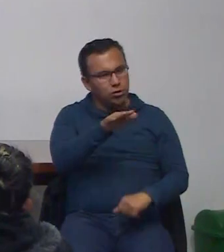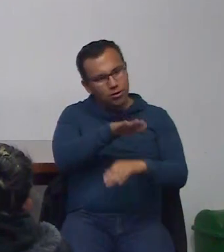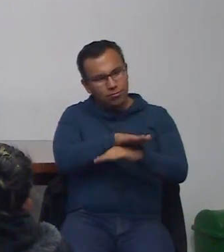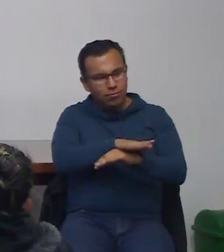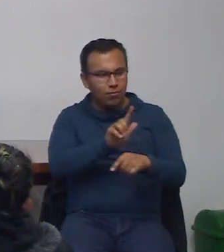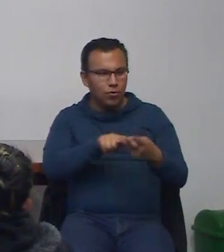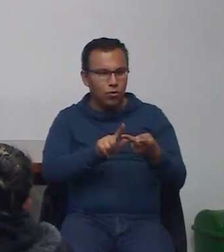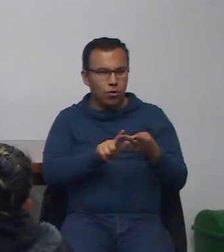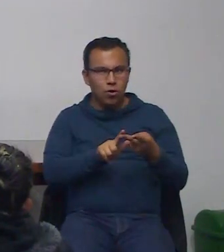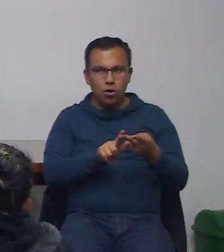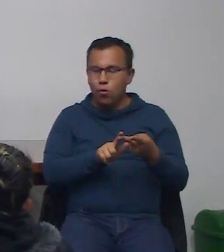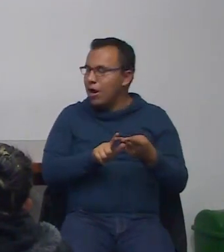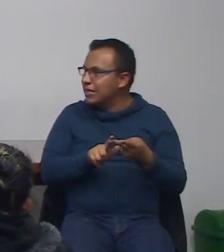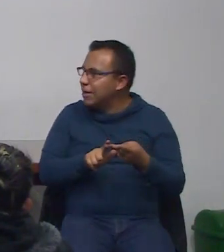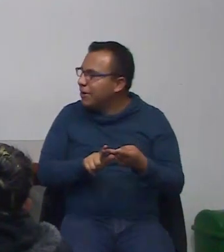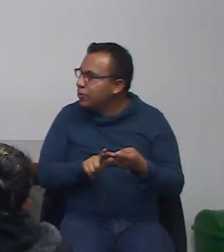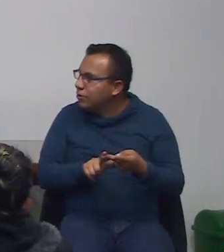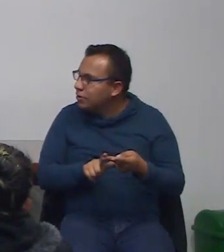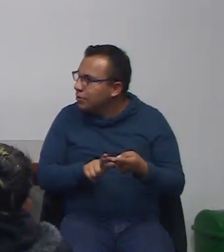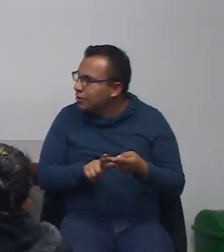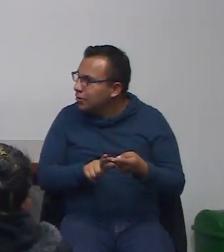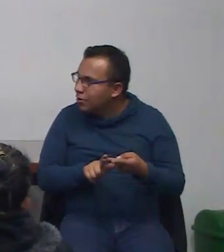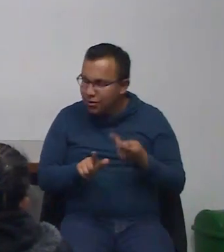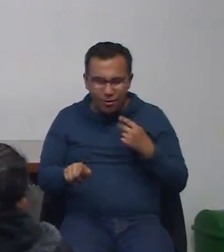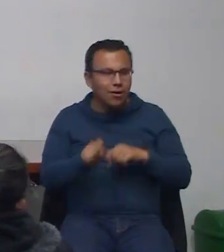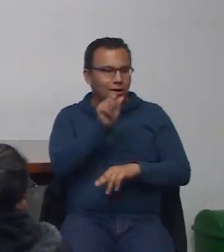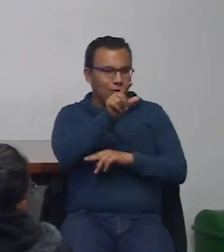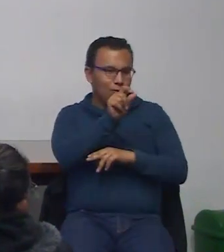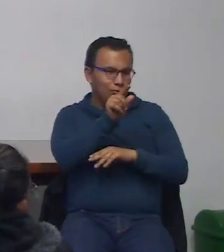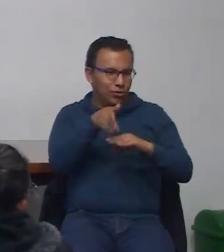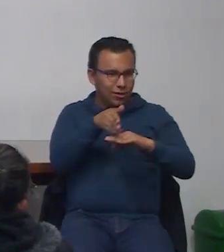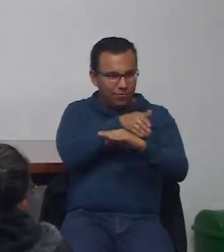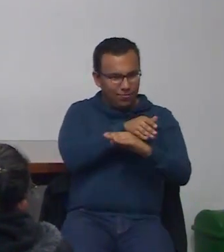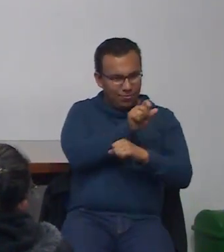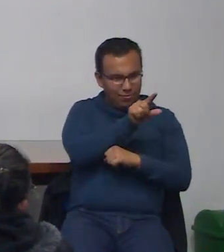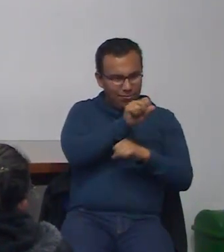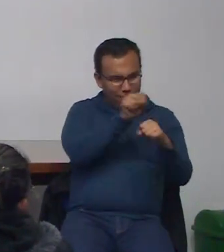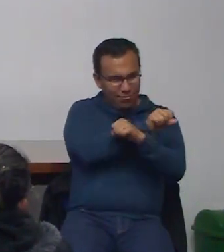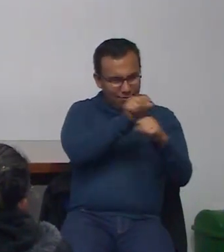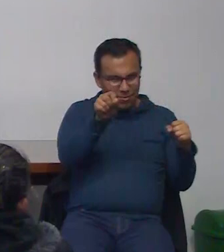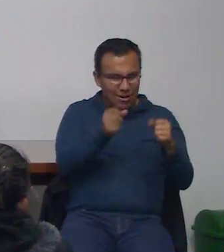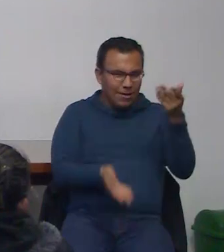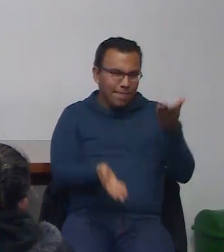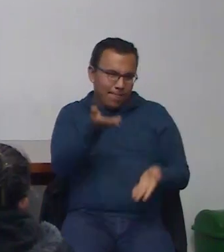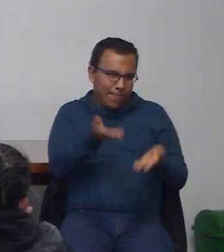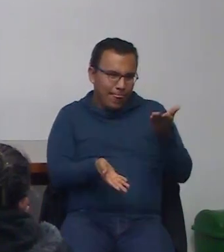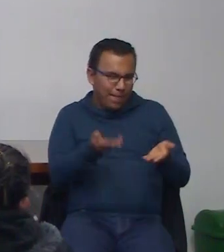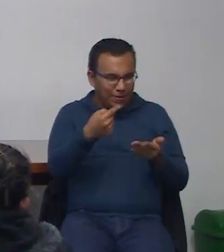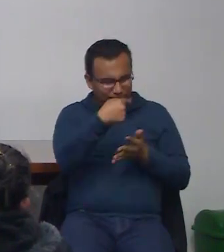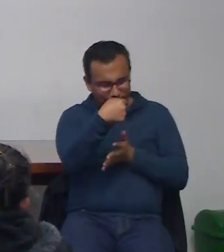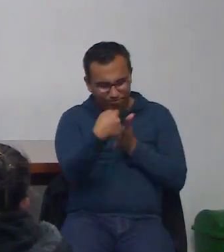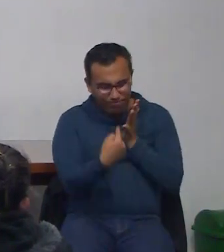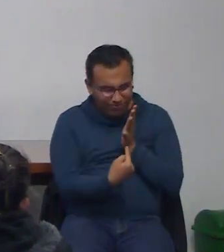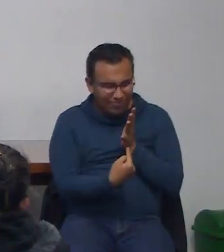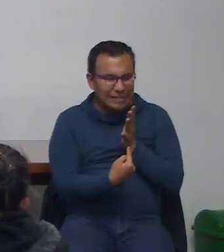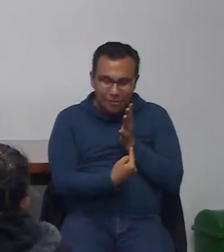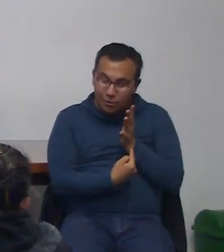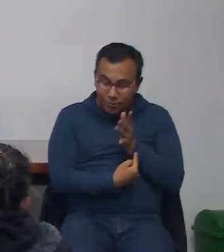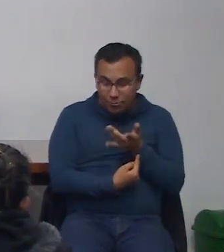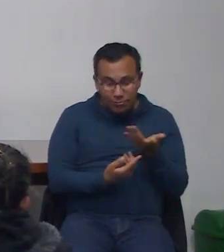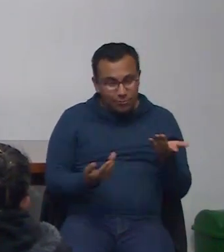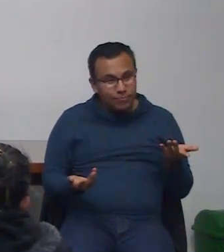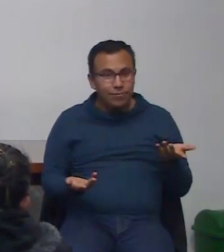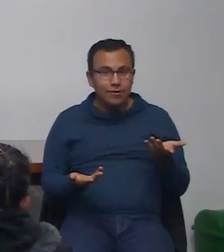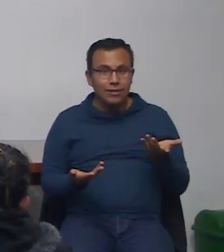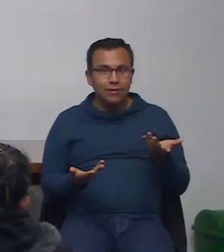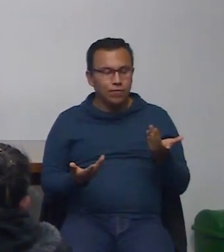las 11 de la mañana sí Entonces esto es 11 de la mañana entonces esto esto depende de muchas cosas que